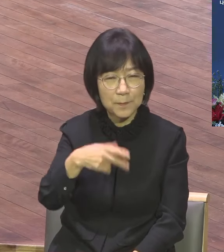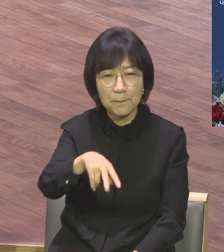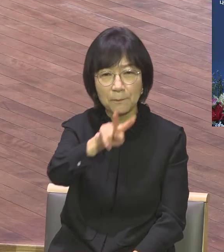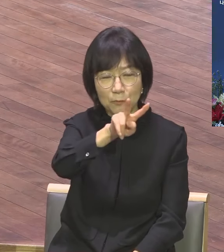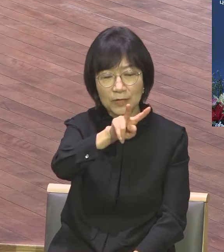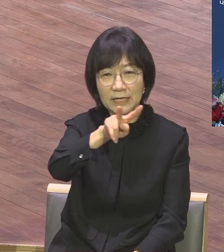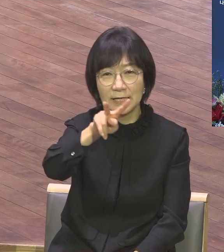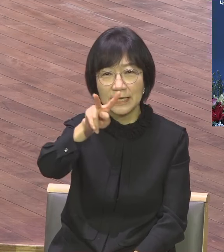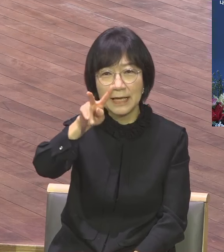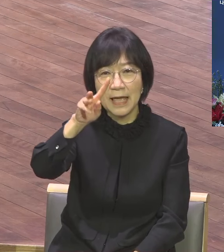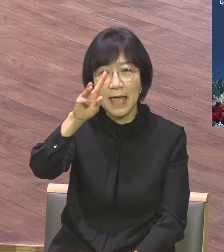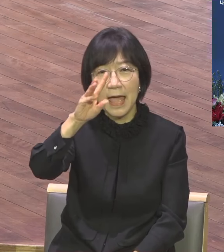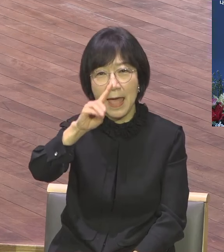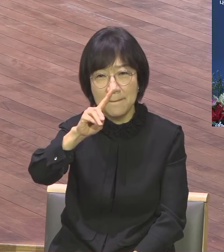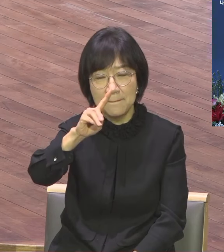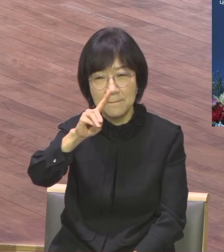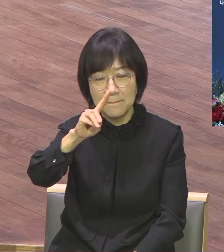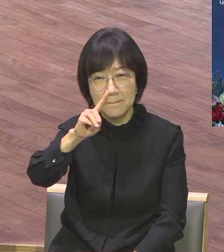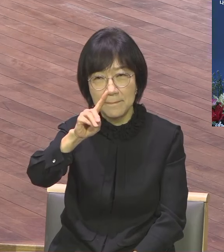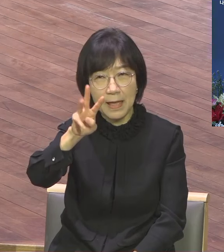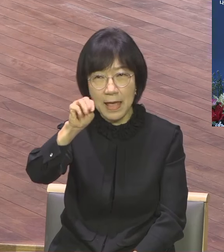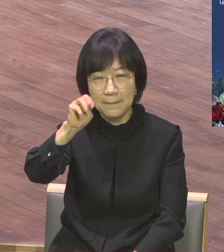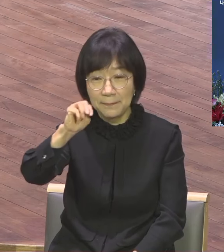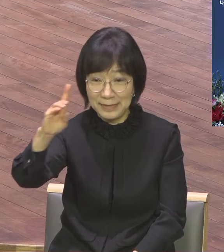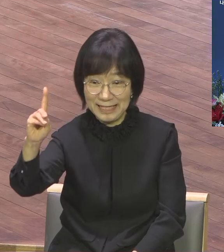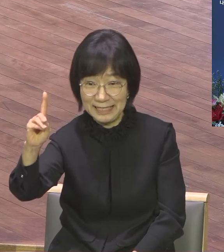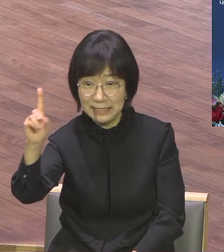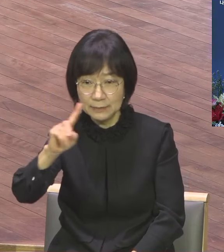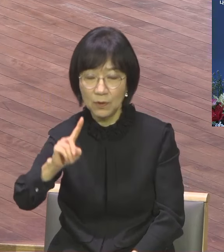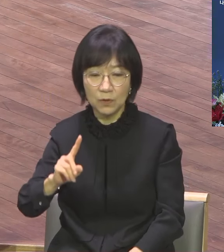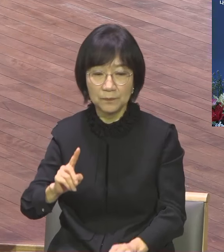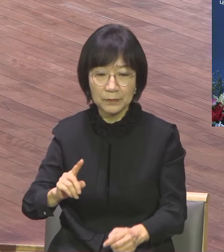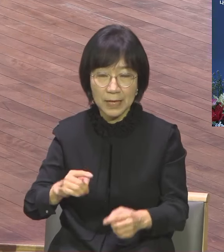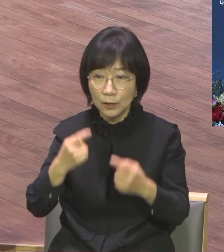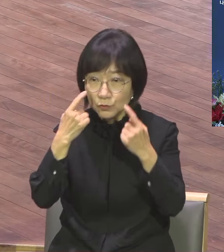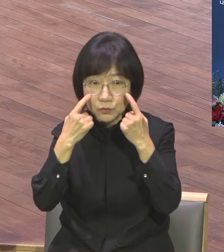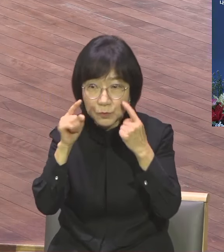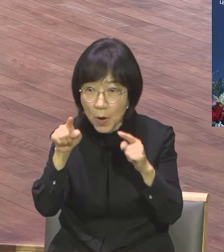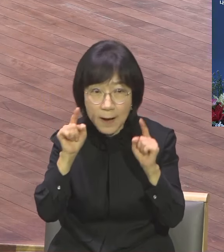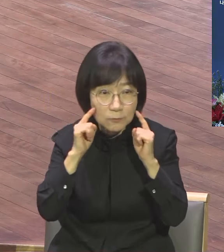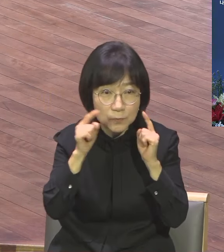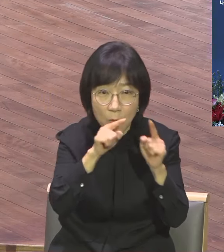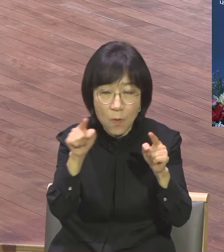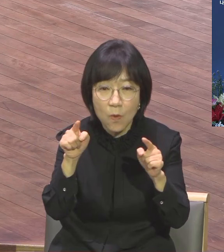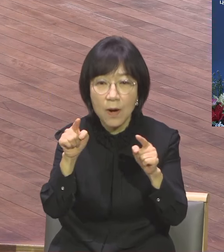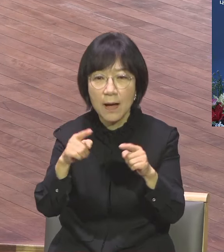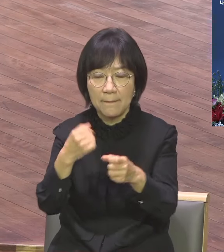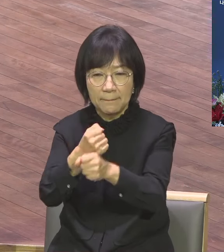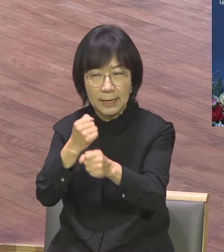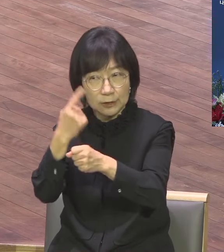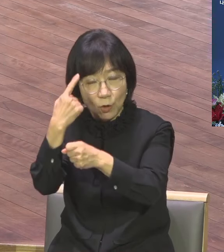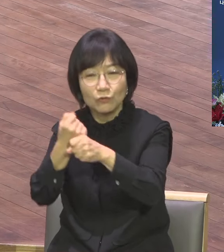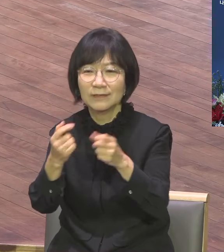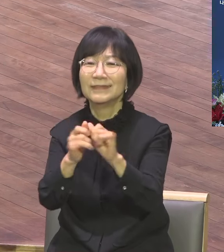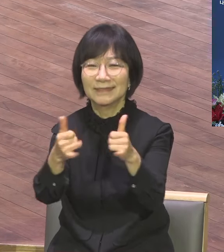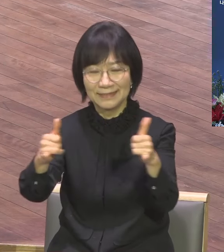VMED라고 하는데 시각적 상품 기획자 그런 뜻이에요.